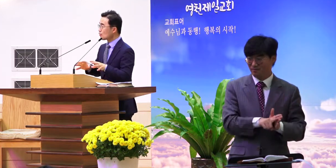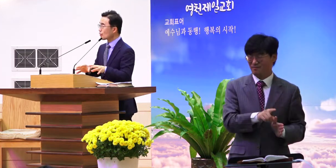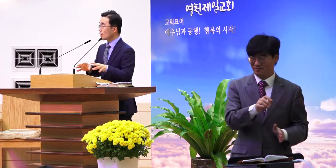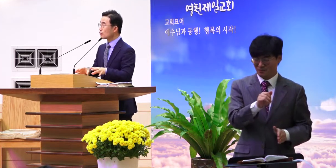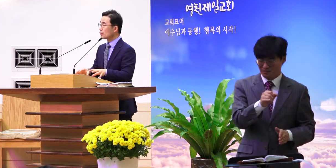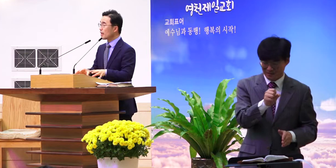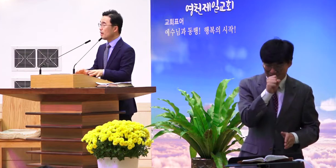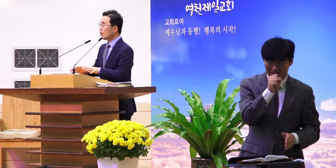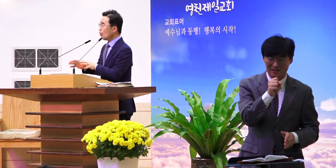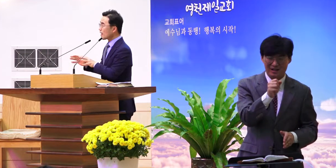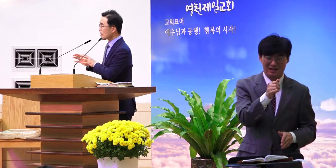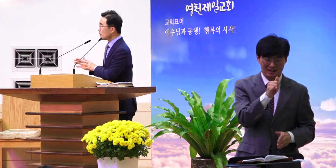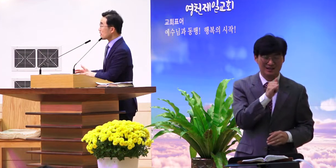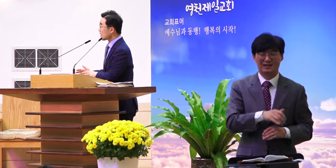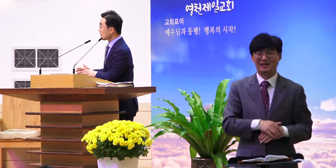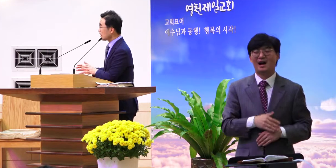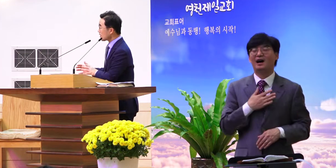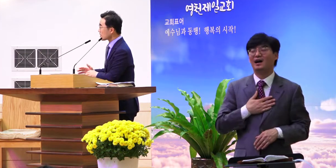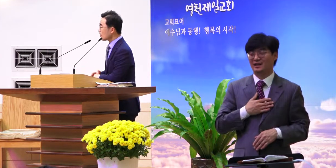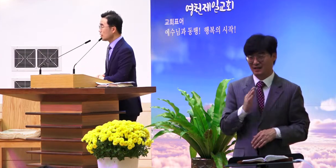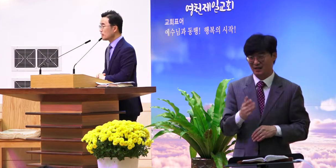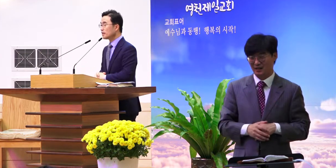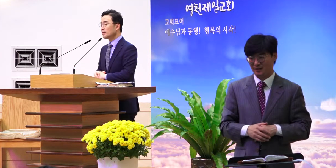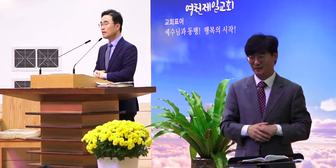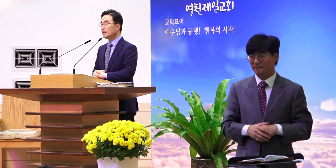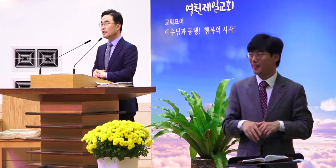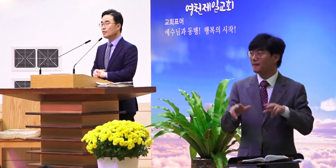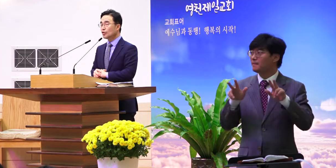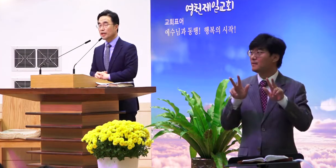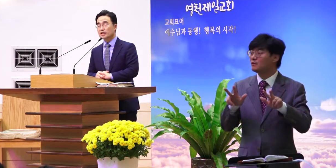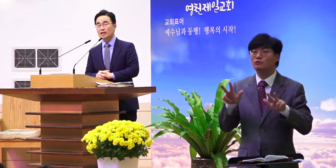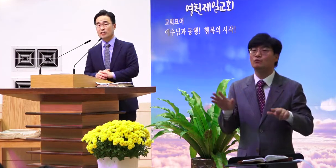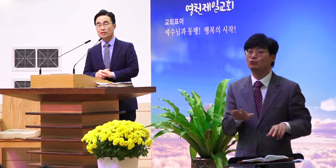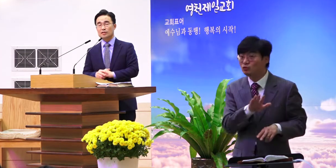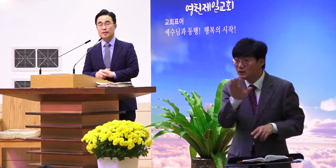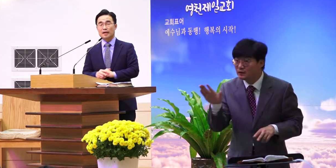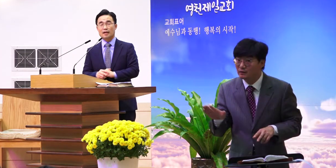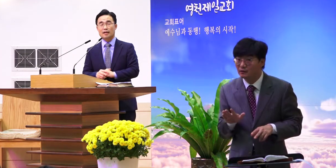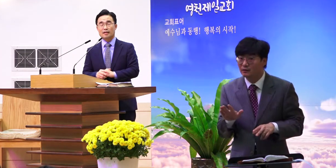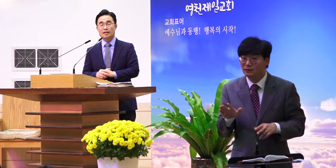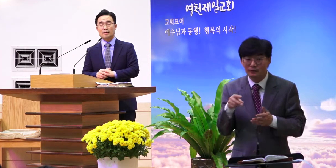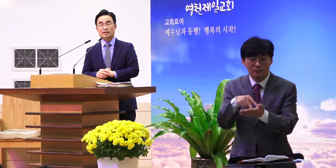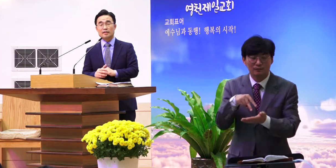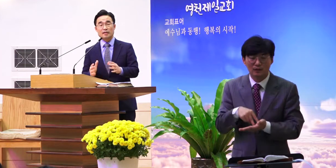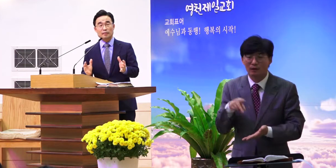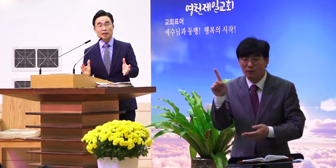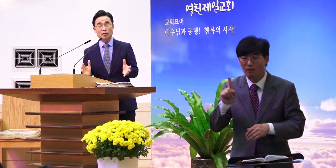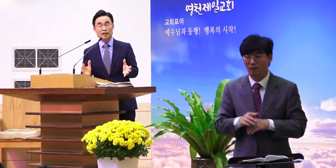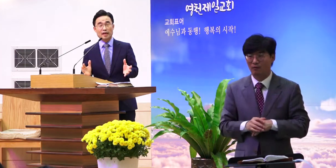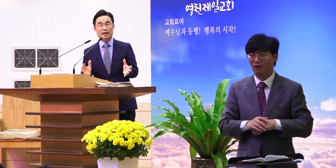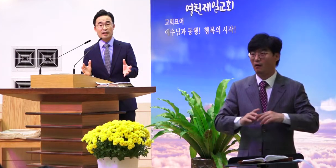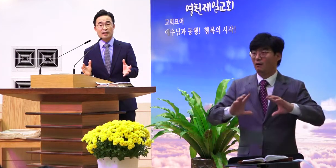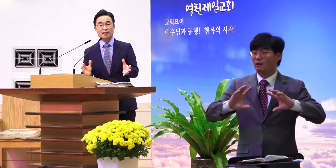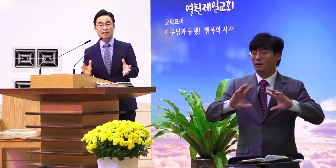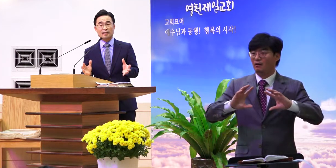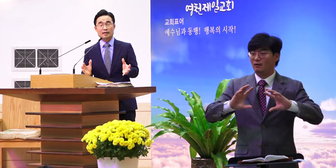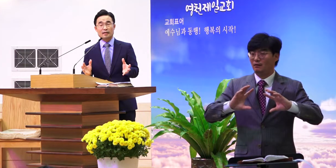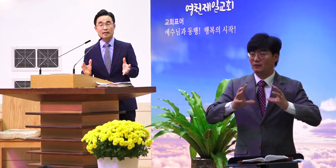지나고 종교개혁 후에 503년이 지난 이때를 살고 있는 우리들의 신앙은 어떻습니까? 세상 사람들이 볼